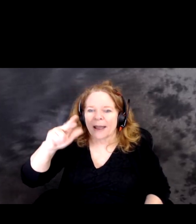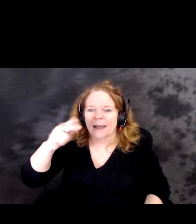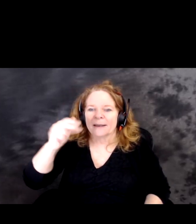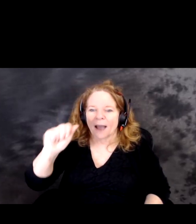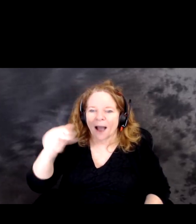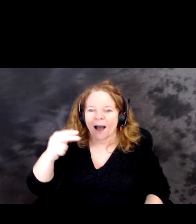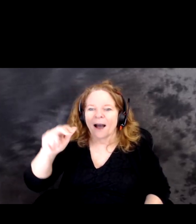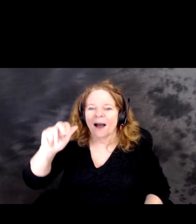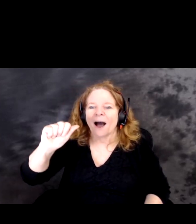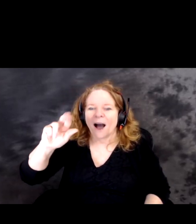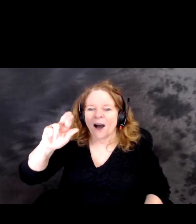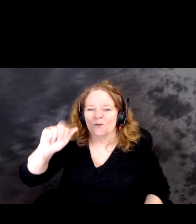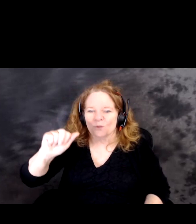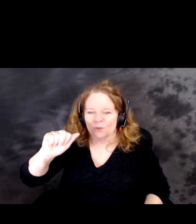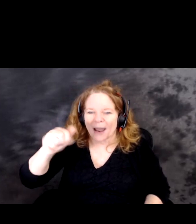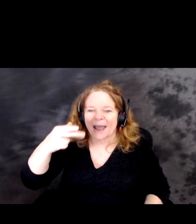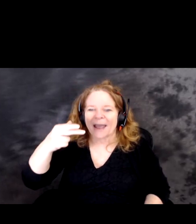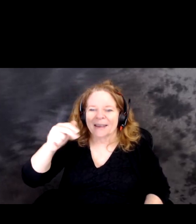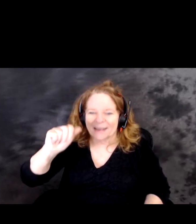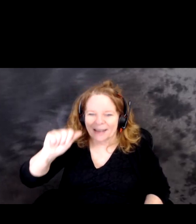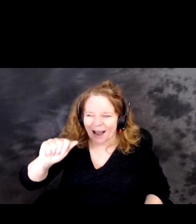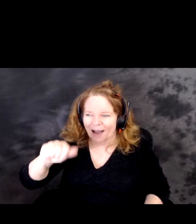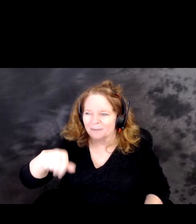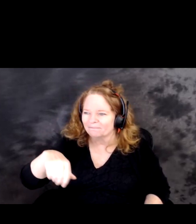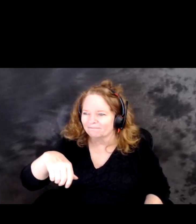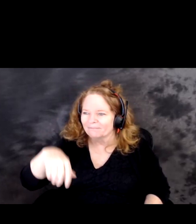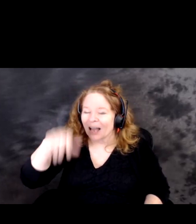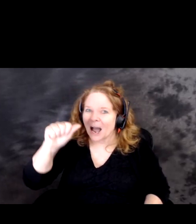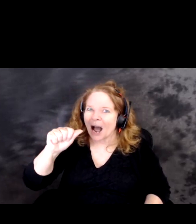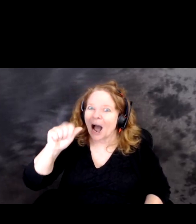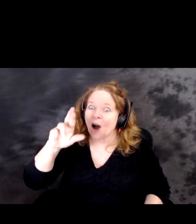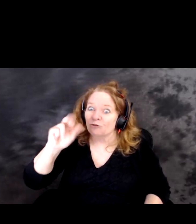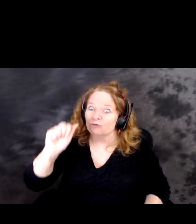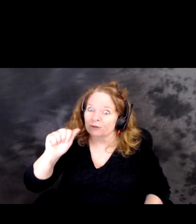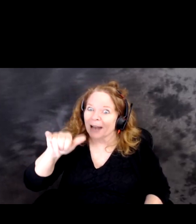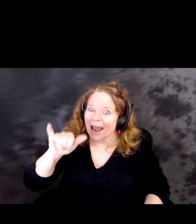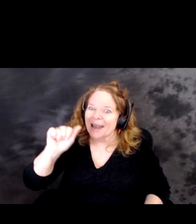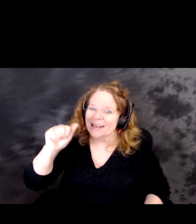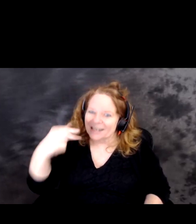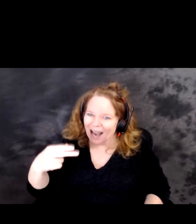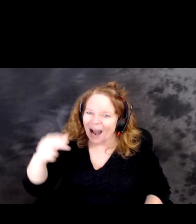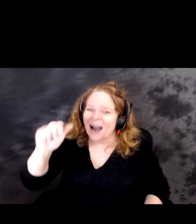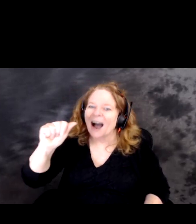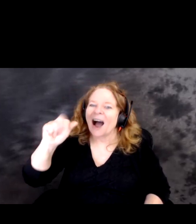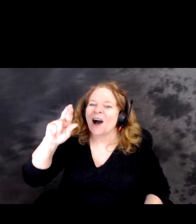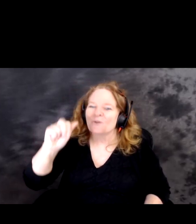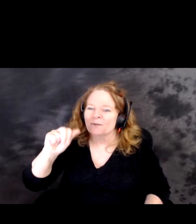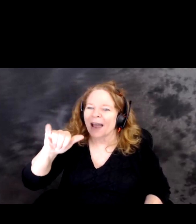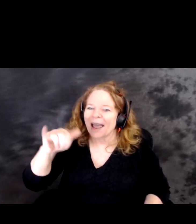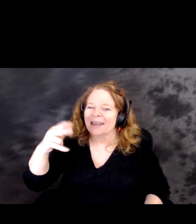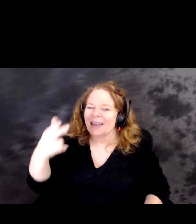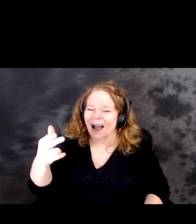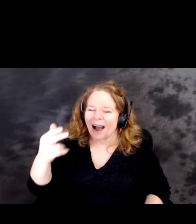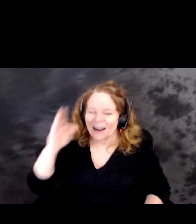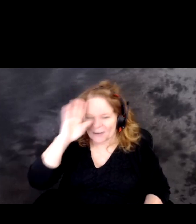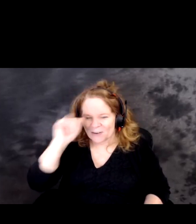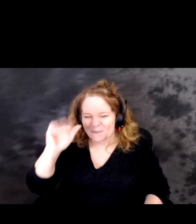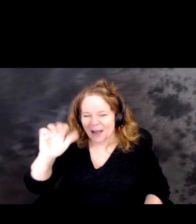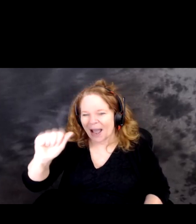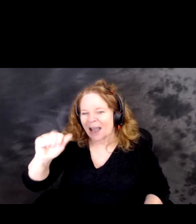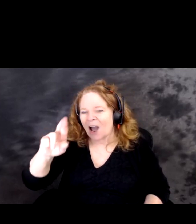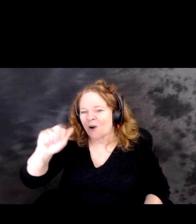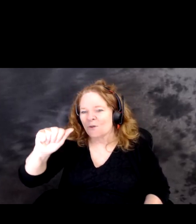Araya, Araya, adiós, Araya, adiós, adiós, adiós, Araya, Araya, adiós, adiós, adiós, Araya.